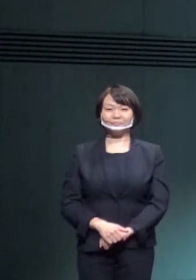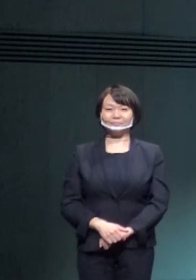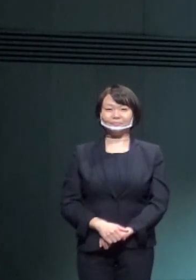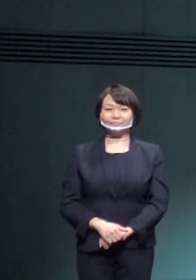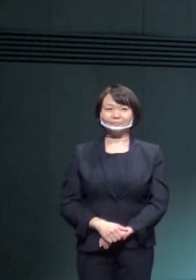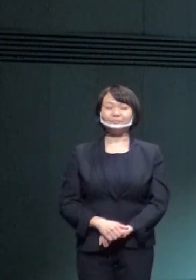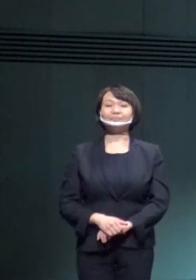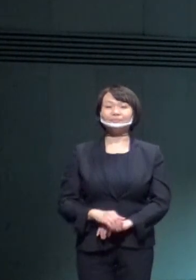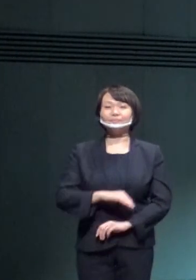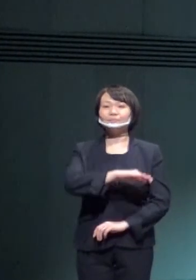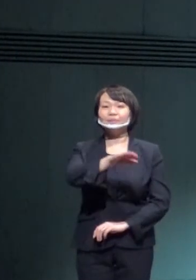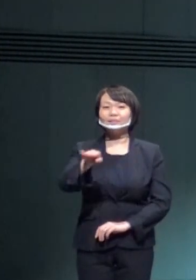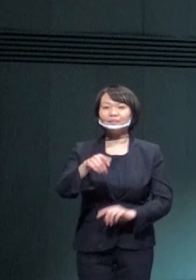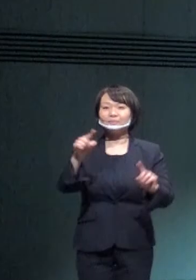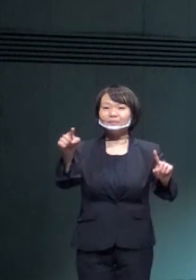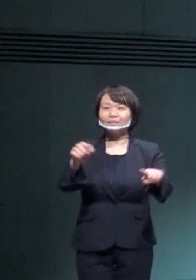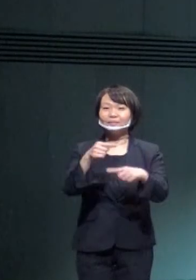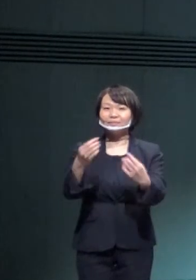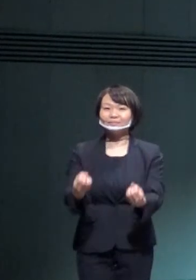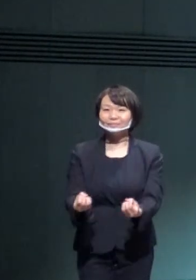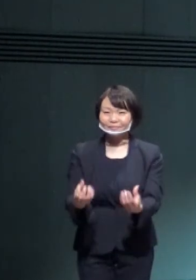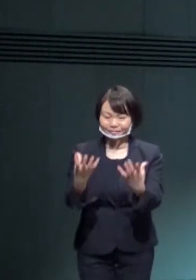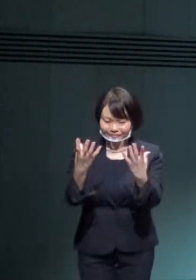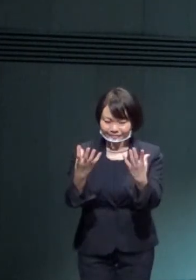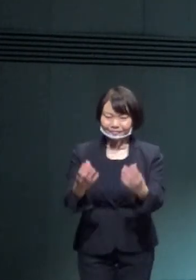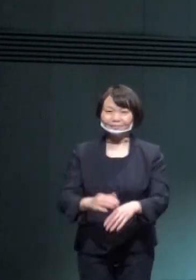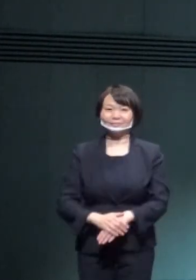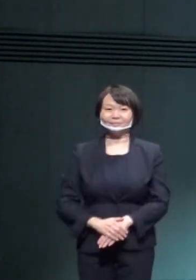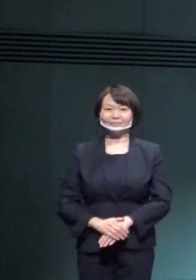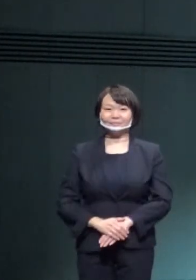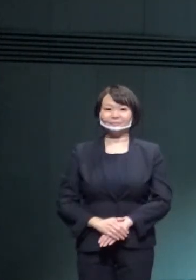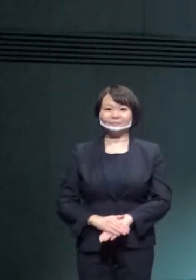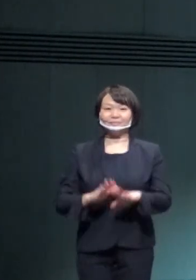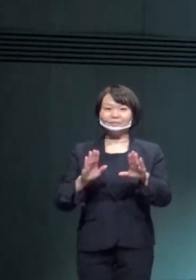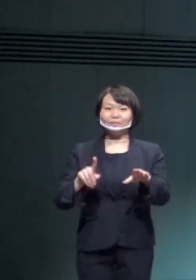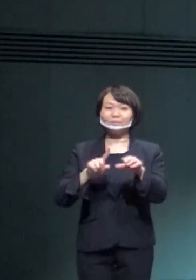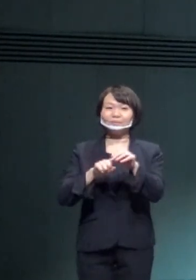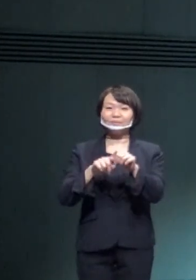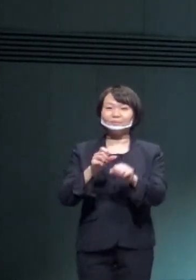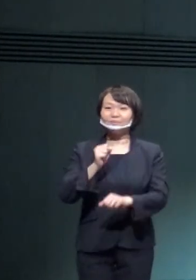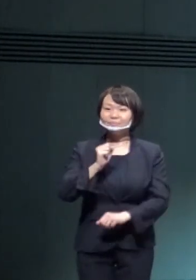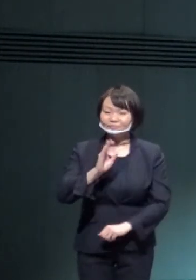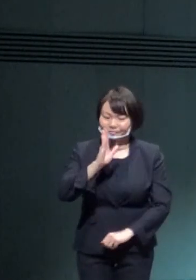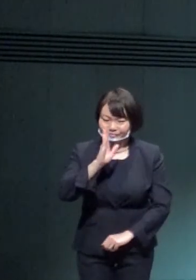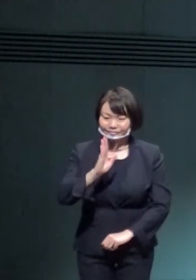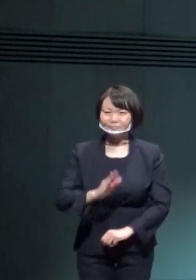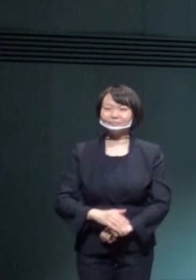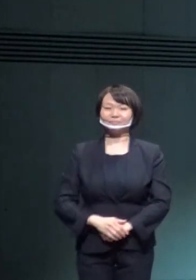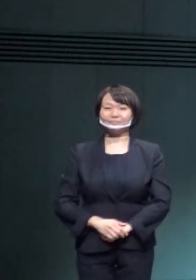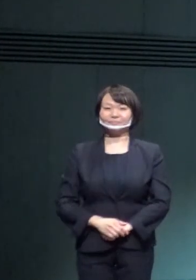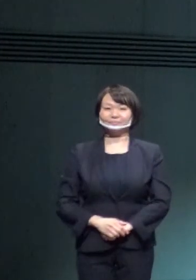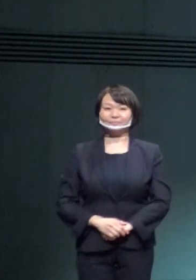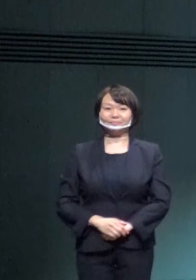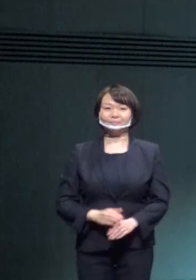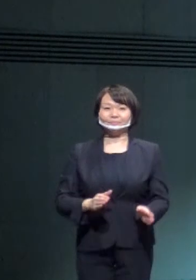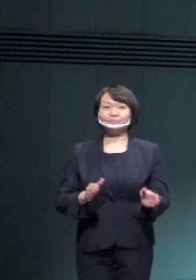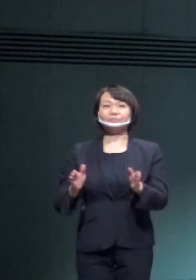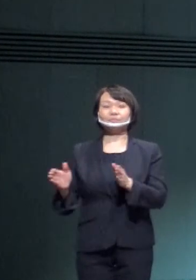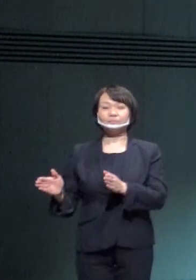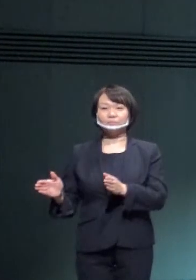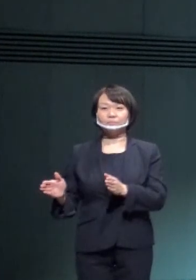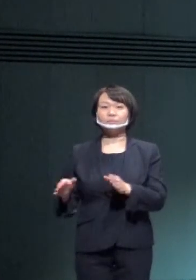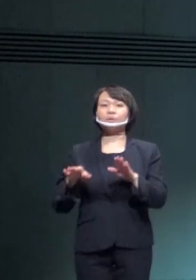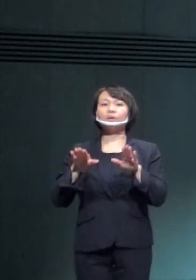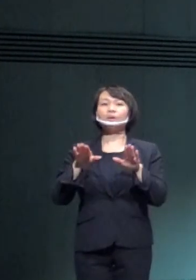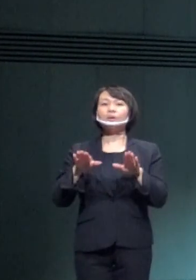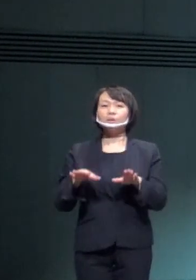皆様明けましておめでとうございます。どうぞ本年もよろしくお願い申し上げます。今